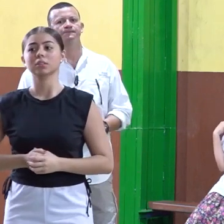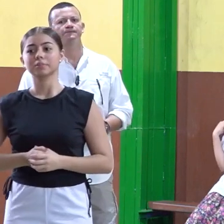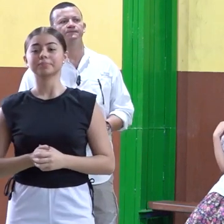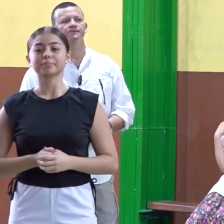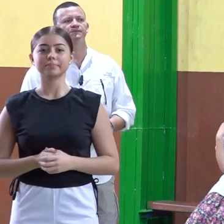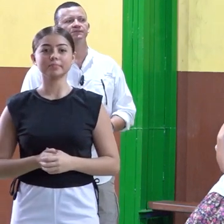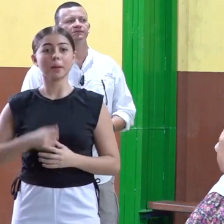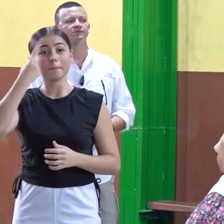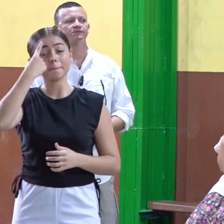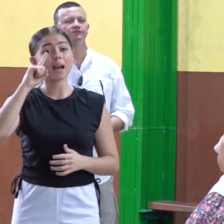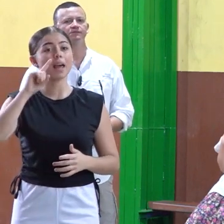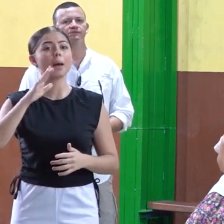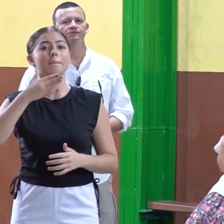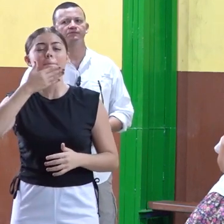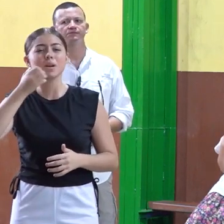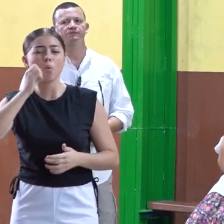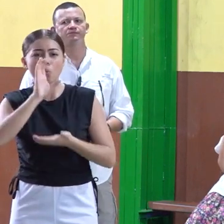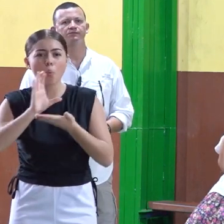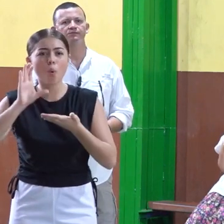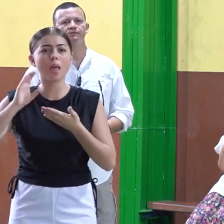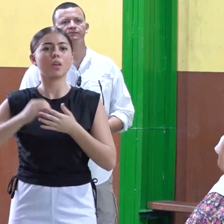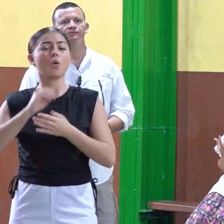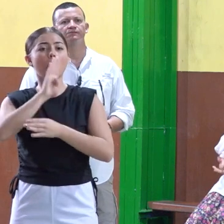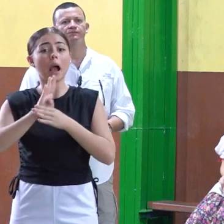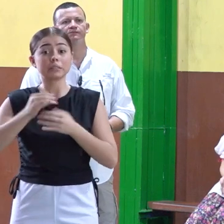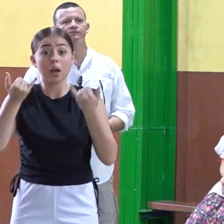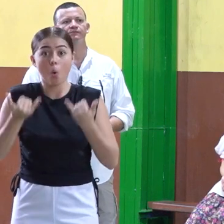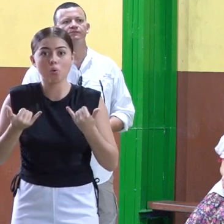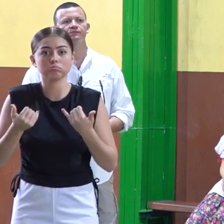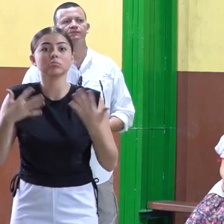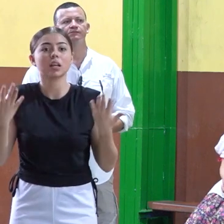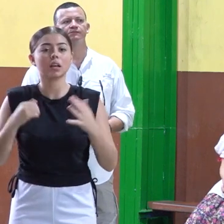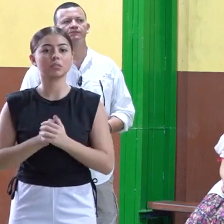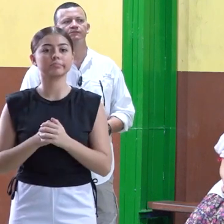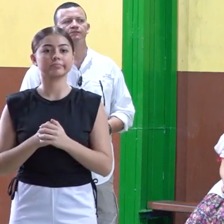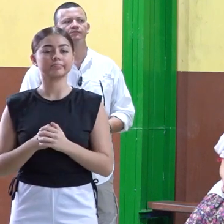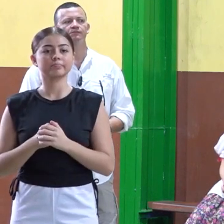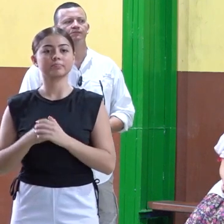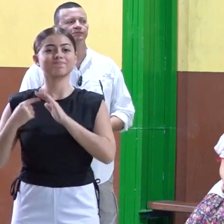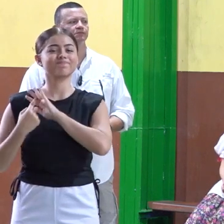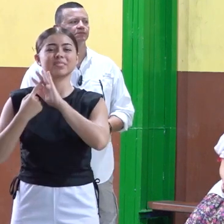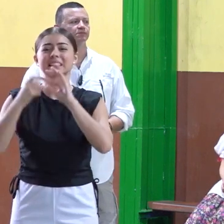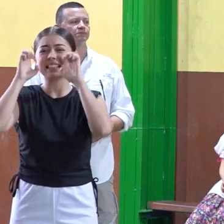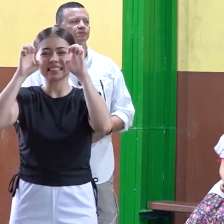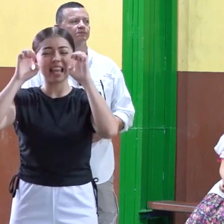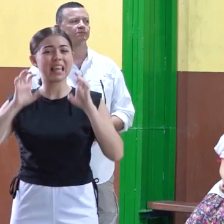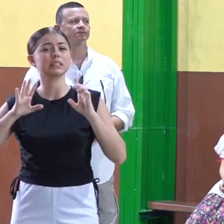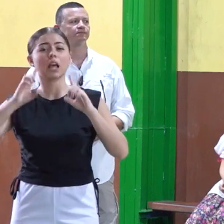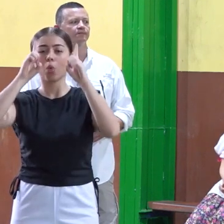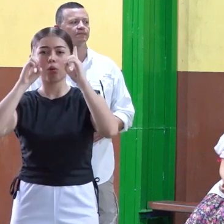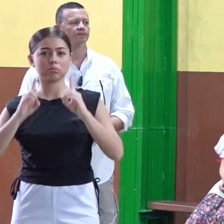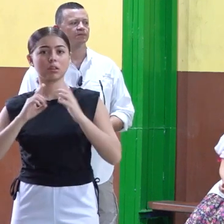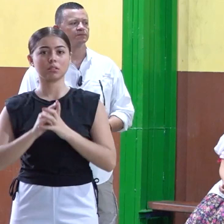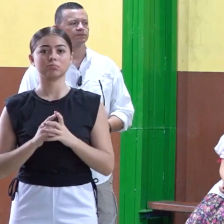arduamente, para hacer del Colegio de Bagaces lo que es hoy, un referente de excelencia educativa